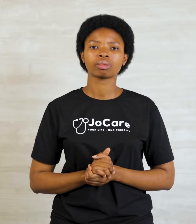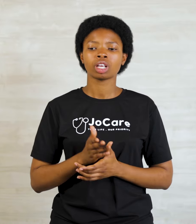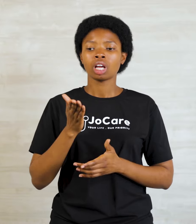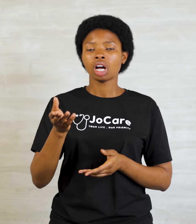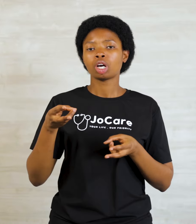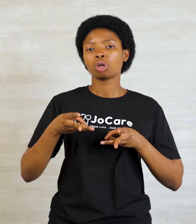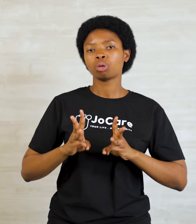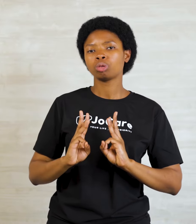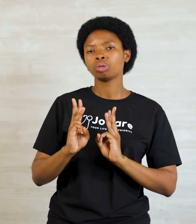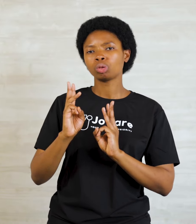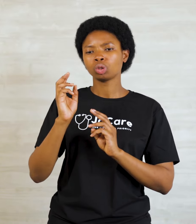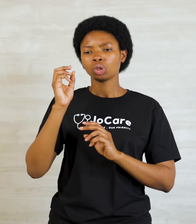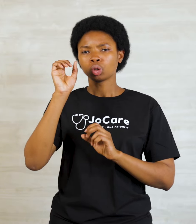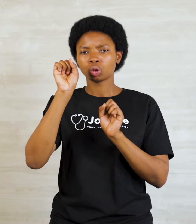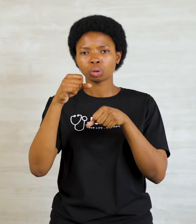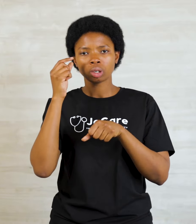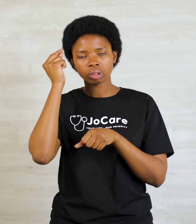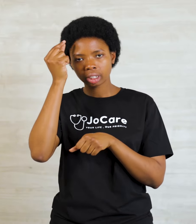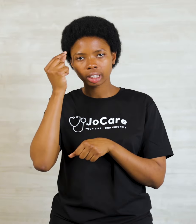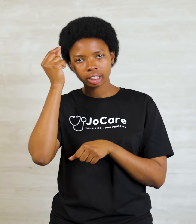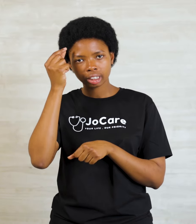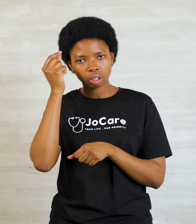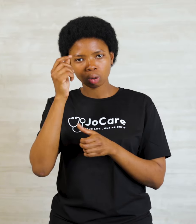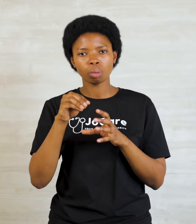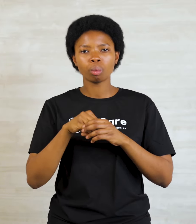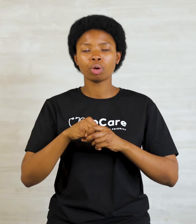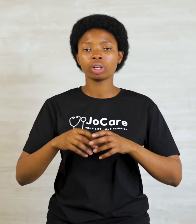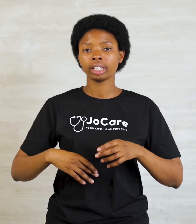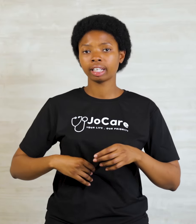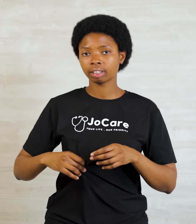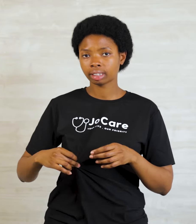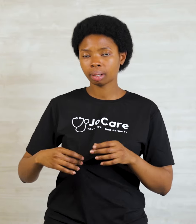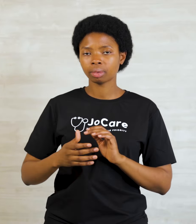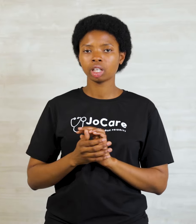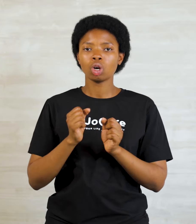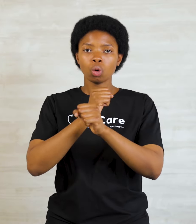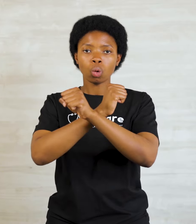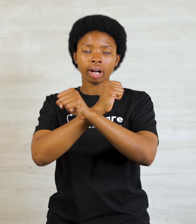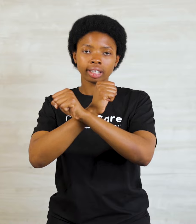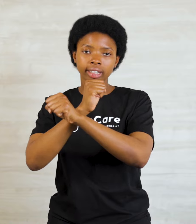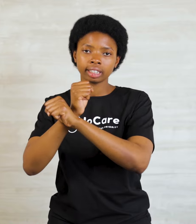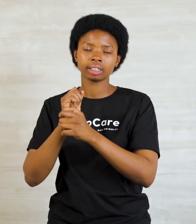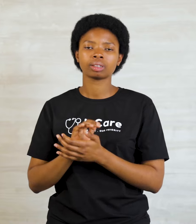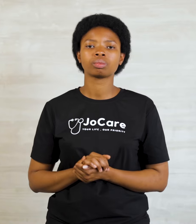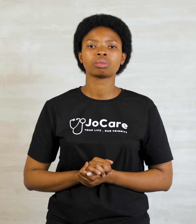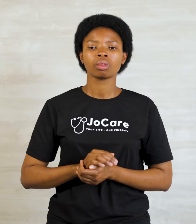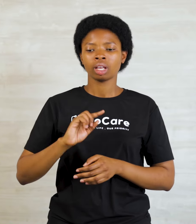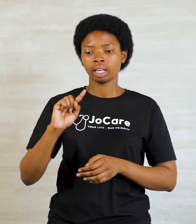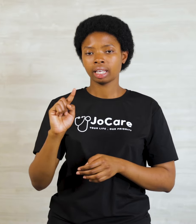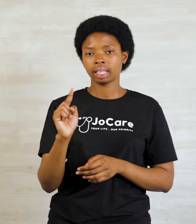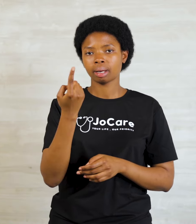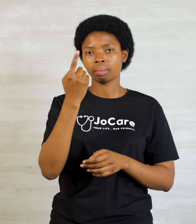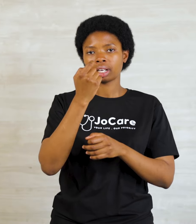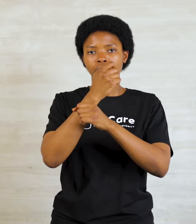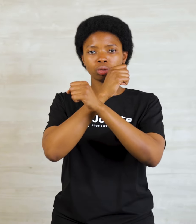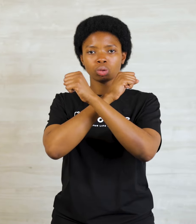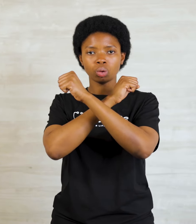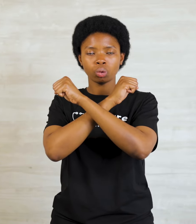uramusukeka ko wasamye ku buryo ki iyo nda itajyamo ariko uburyo bwa mbere nk'uko twababwiye ni ukwirinda iyo nda